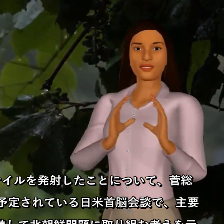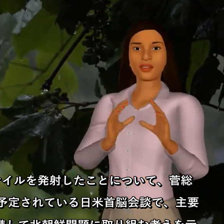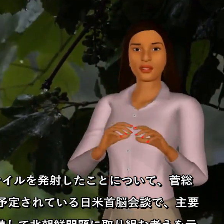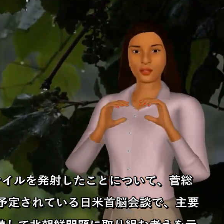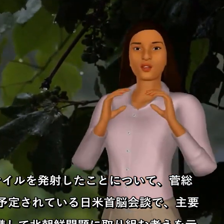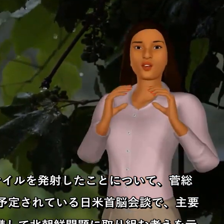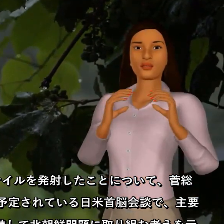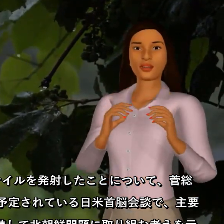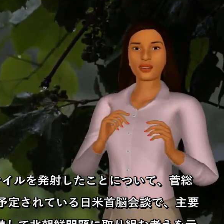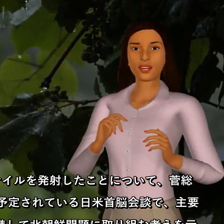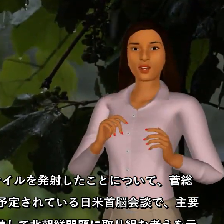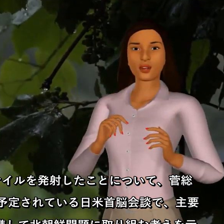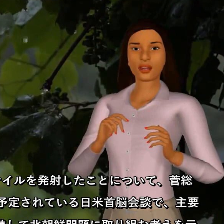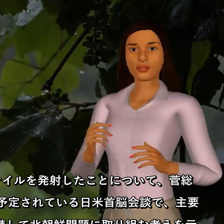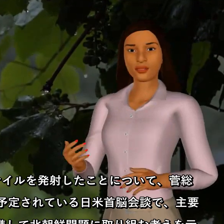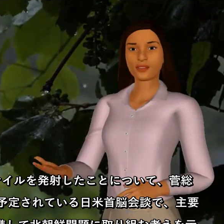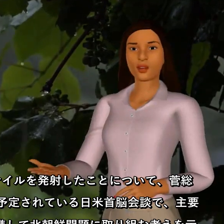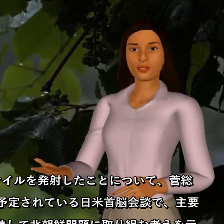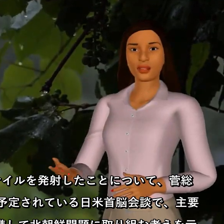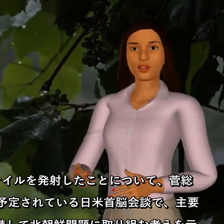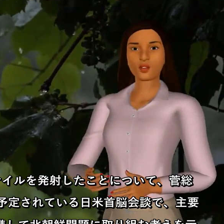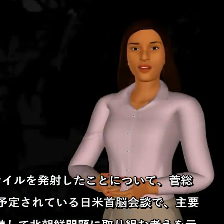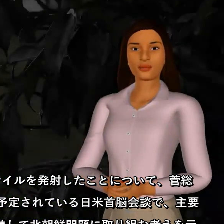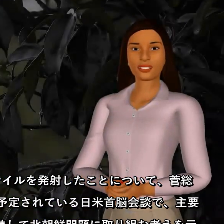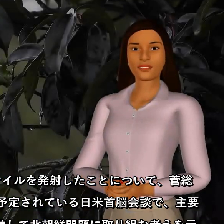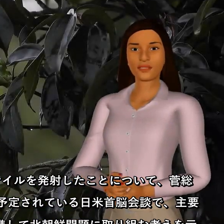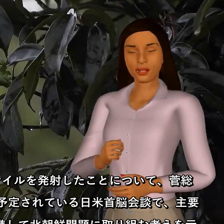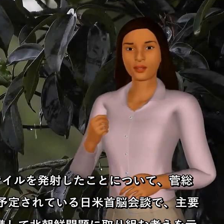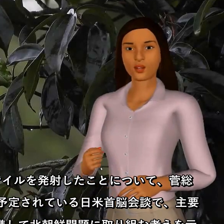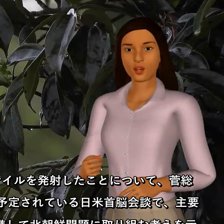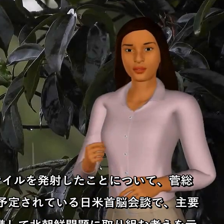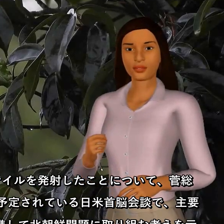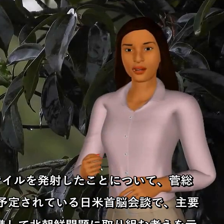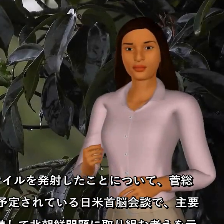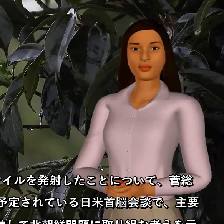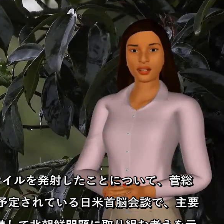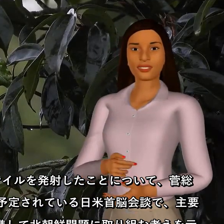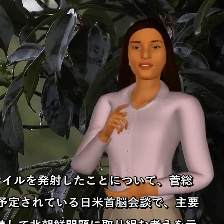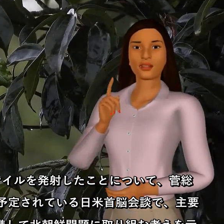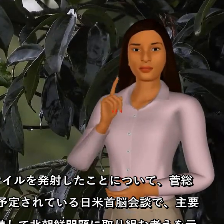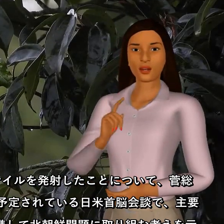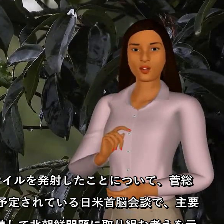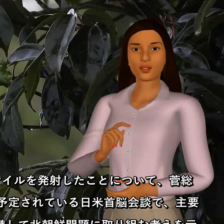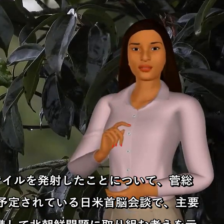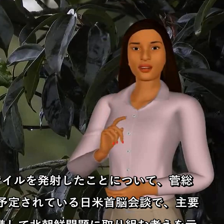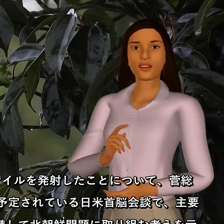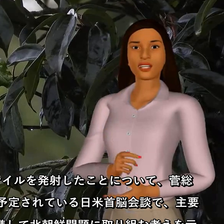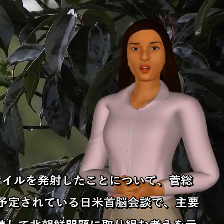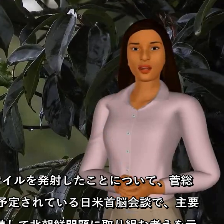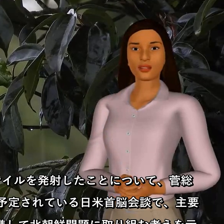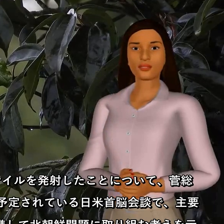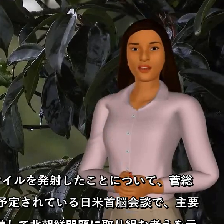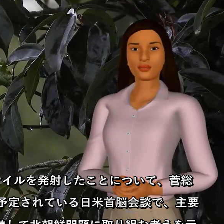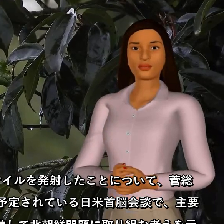参議院予算委員会で来月前半に予定されている日米首脳会談で主要な議題の一つと